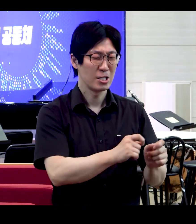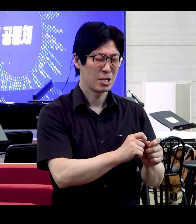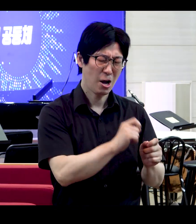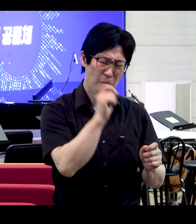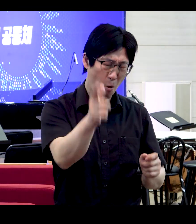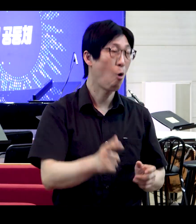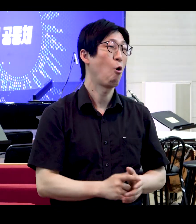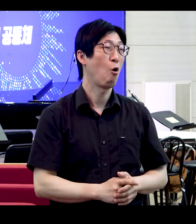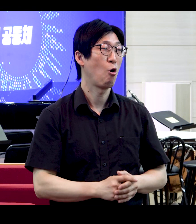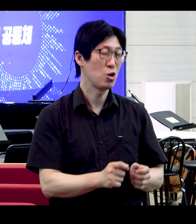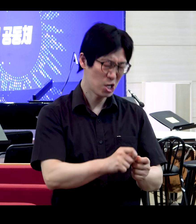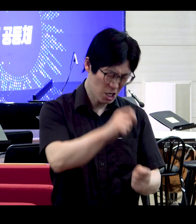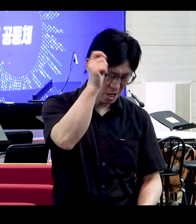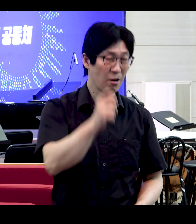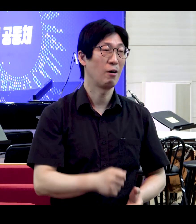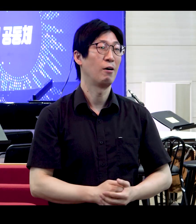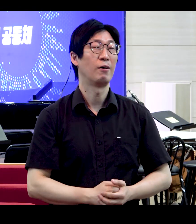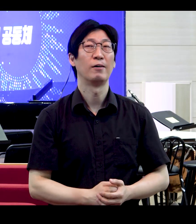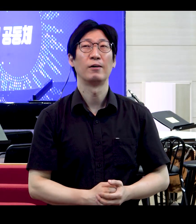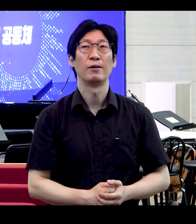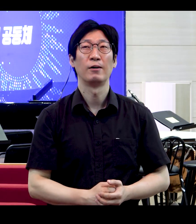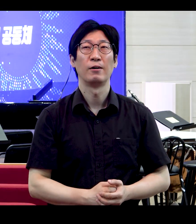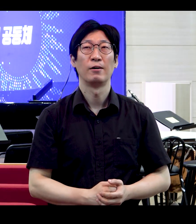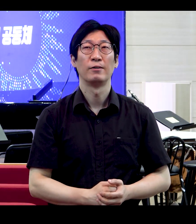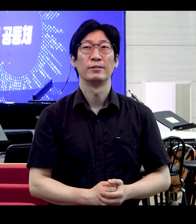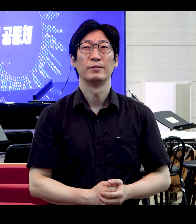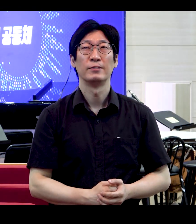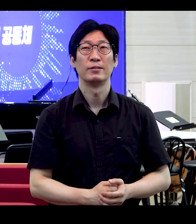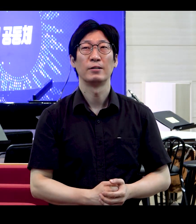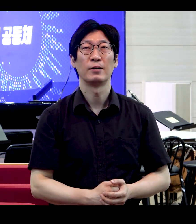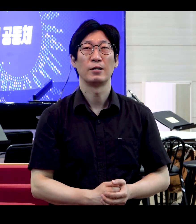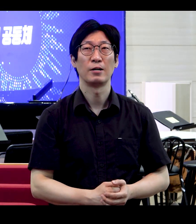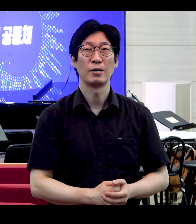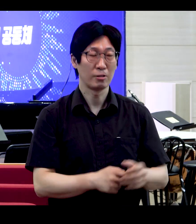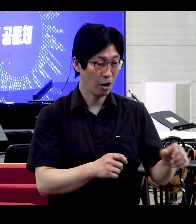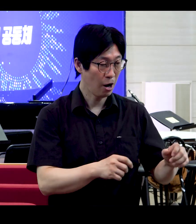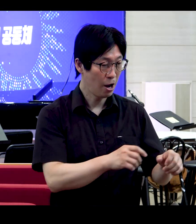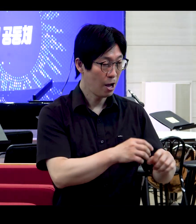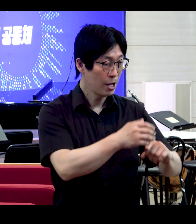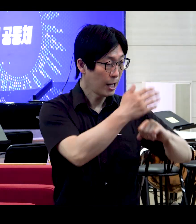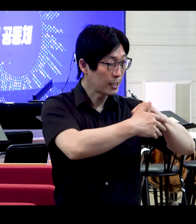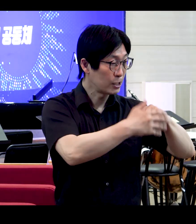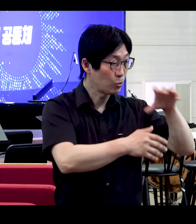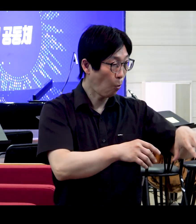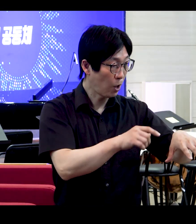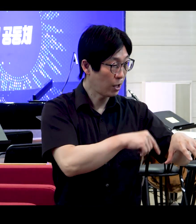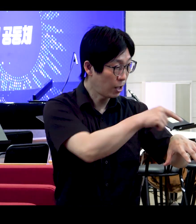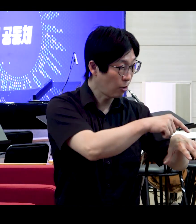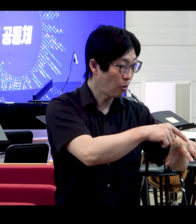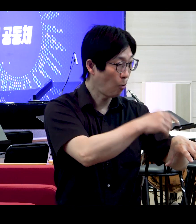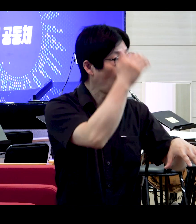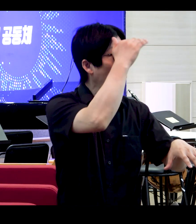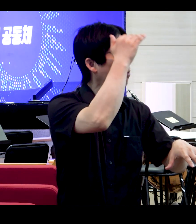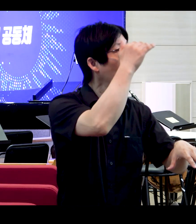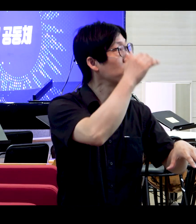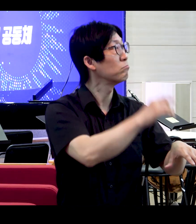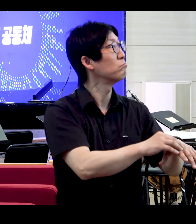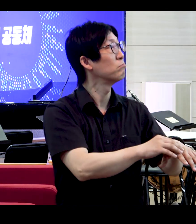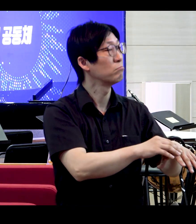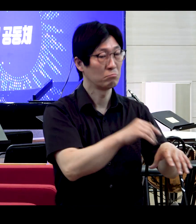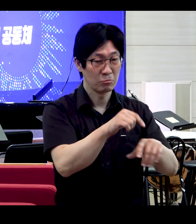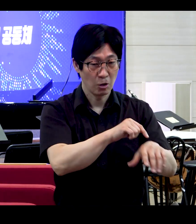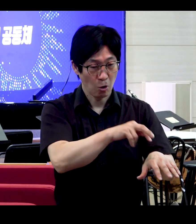길어요. 정말. 그런데 뷰 포인트를 가서 봐도 솔직히 말하면 거기가